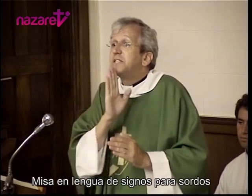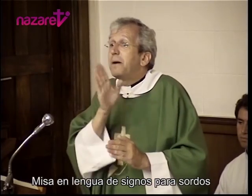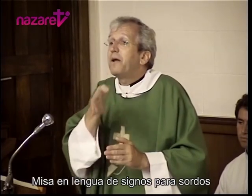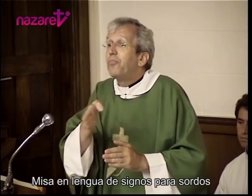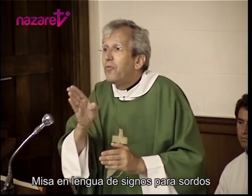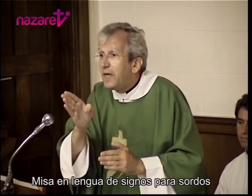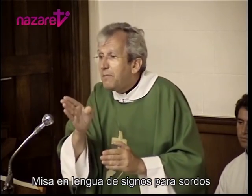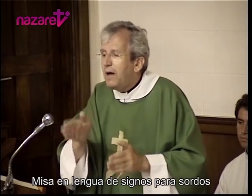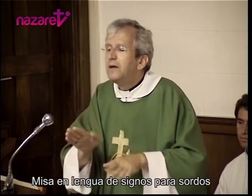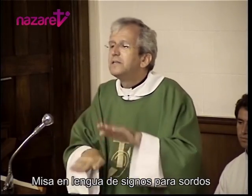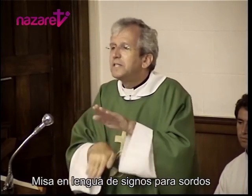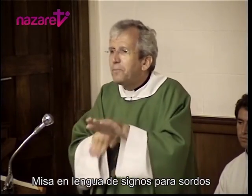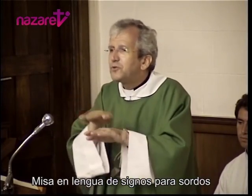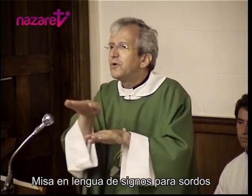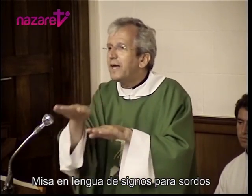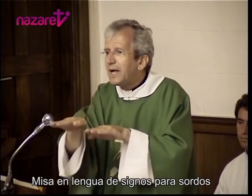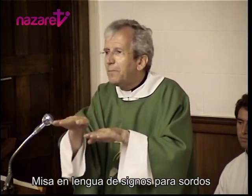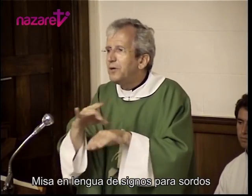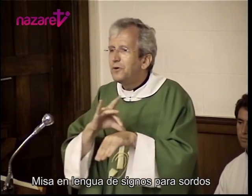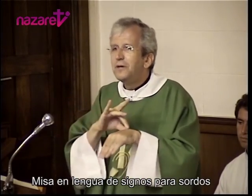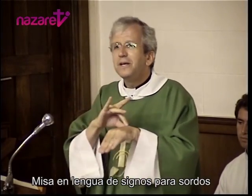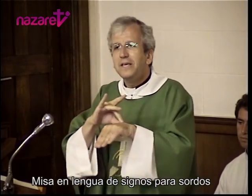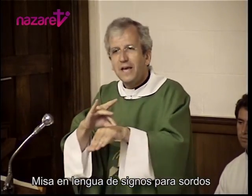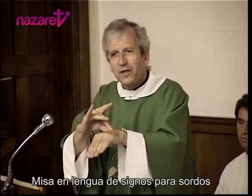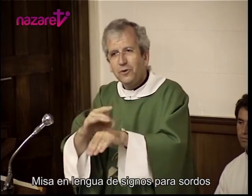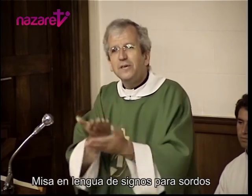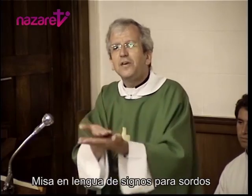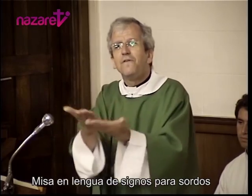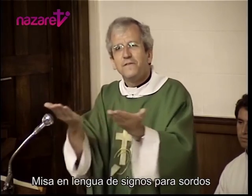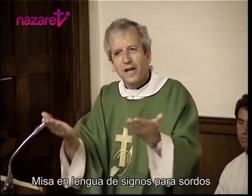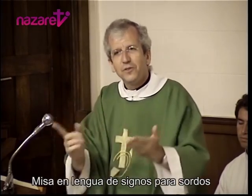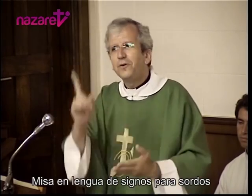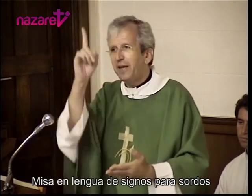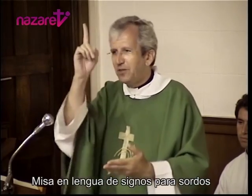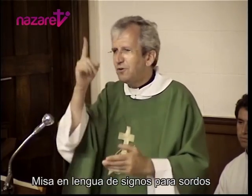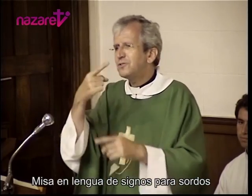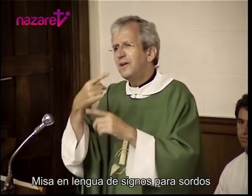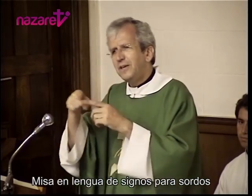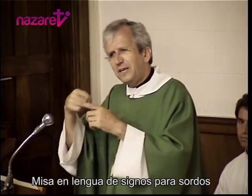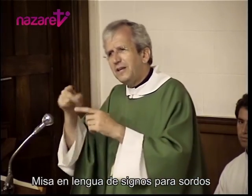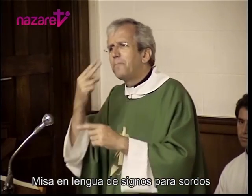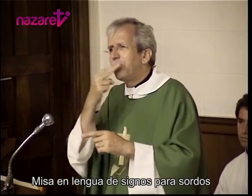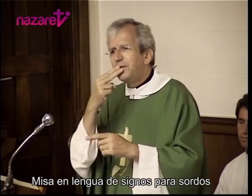saber dónde iba, se puso en camino, guiado y confiando en Dios, y le prometió